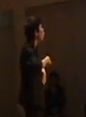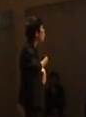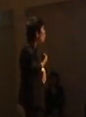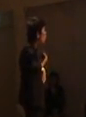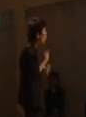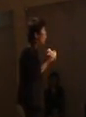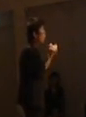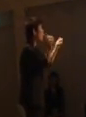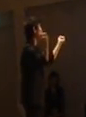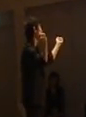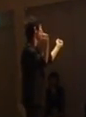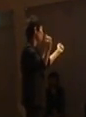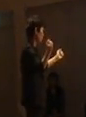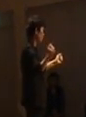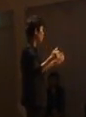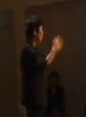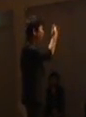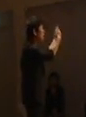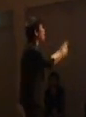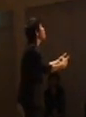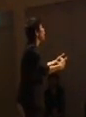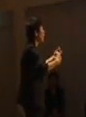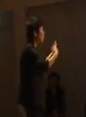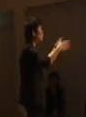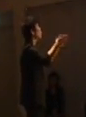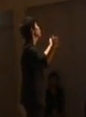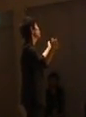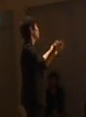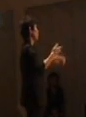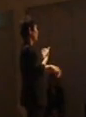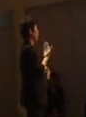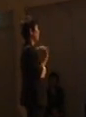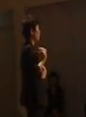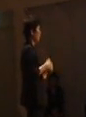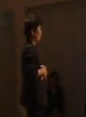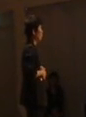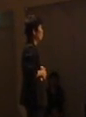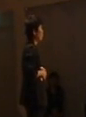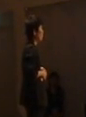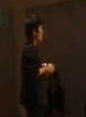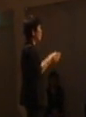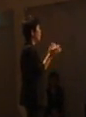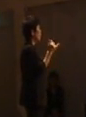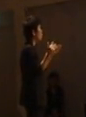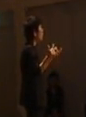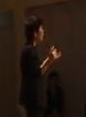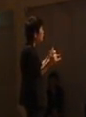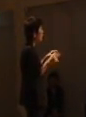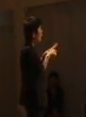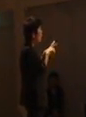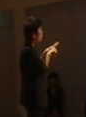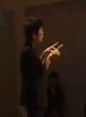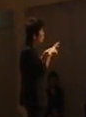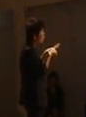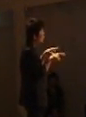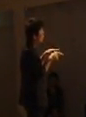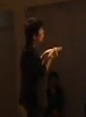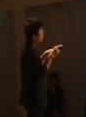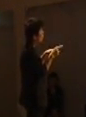にある壁が取り除かれます。で、人々が普通のものとしてその義足という、特別だったもの